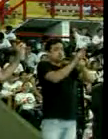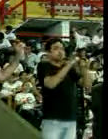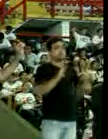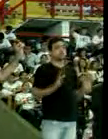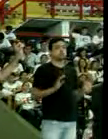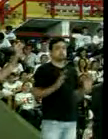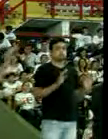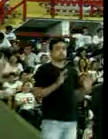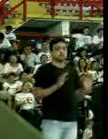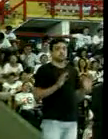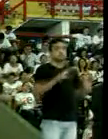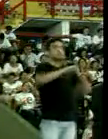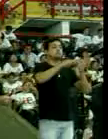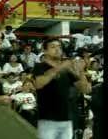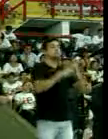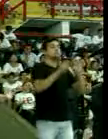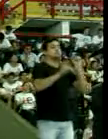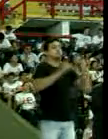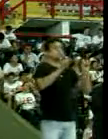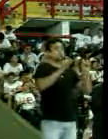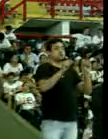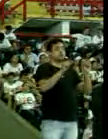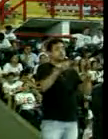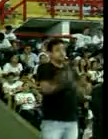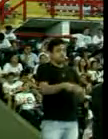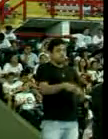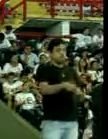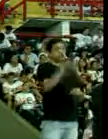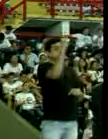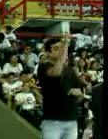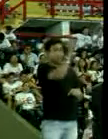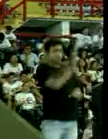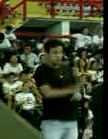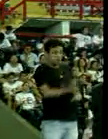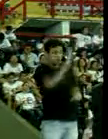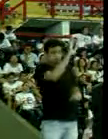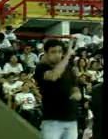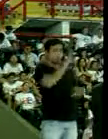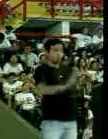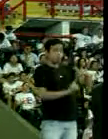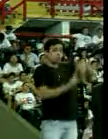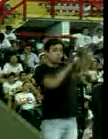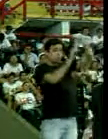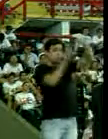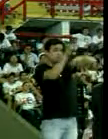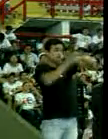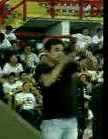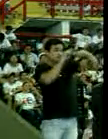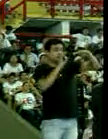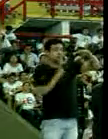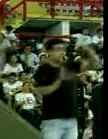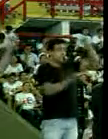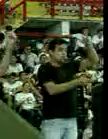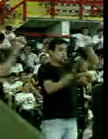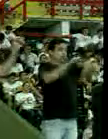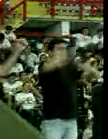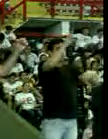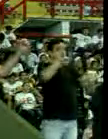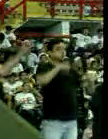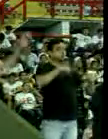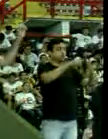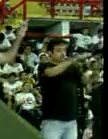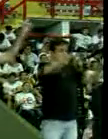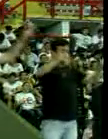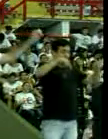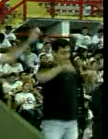preservação. O que é que eu estou dizendo com isso? O Brasil é hoje um dos países do mundo que mais tem